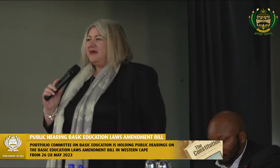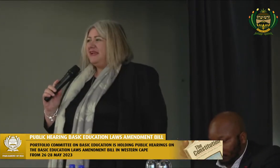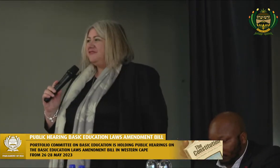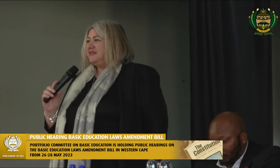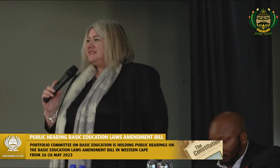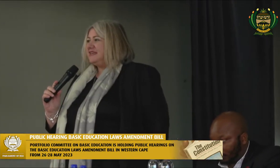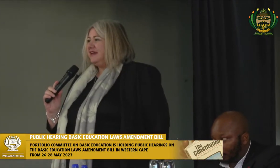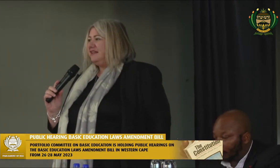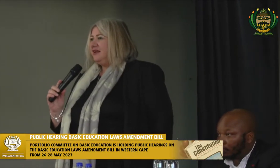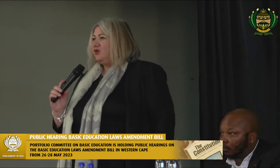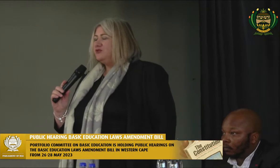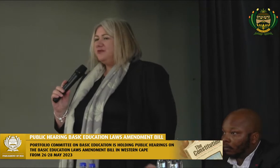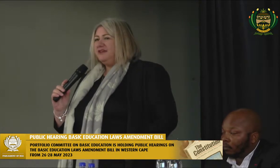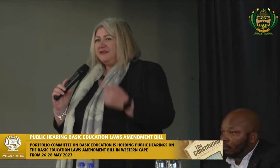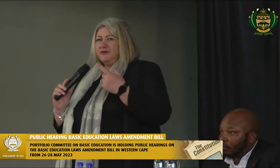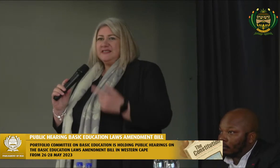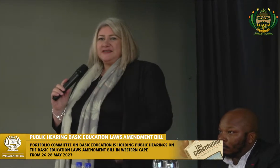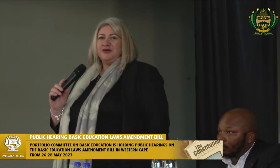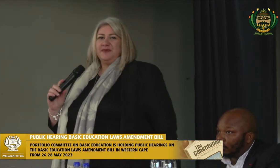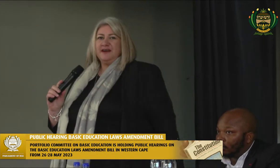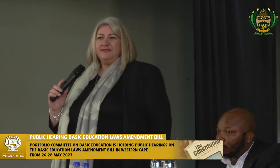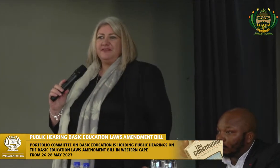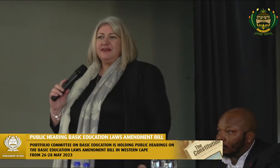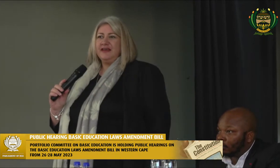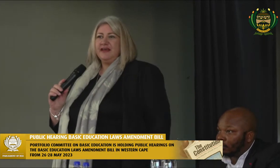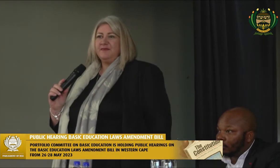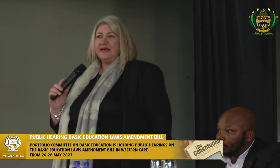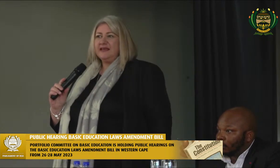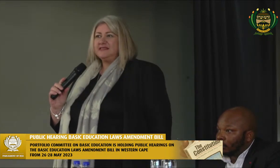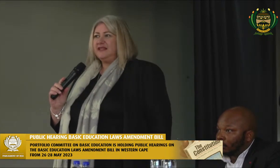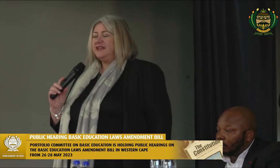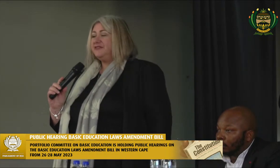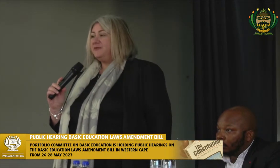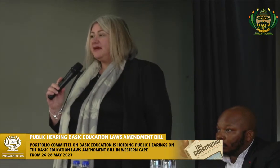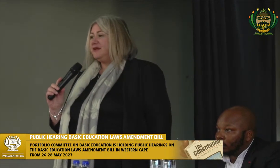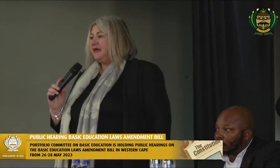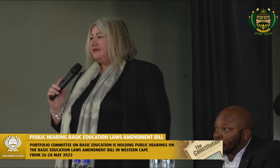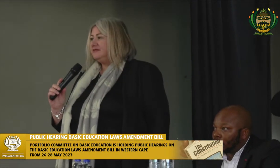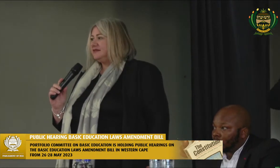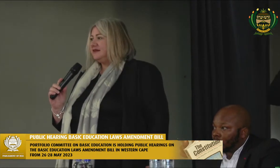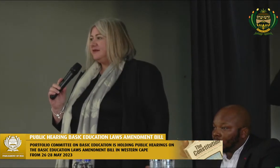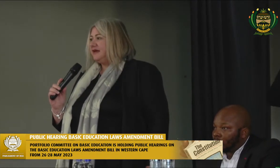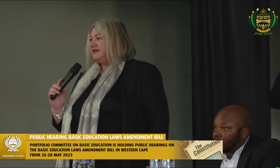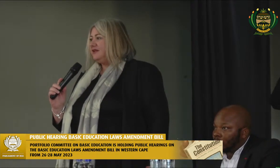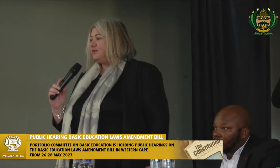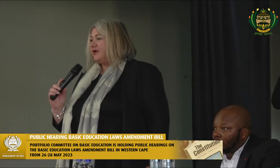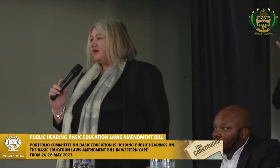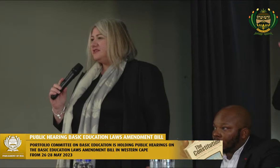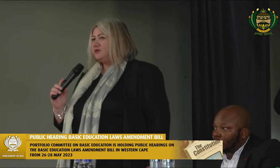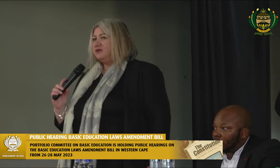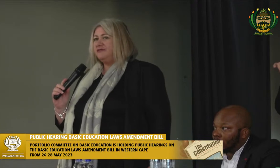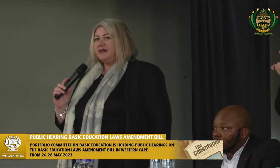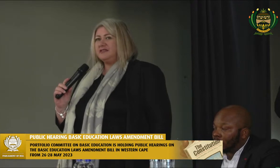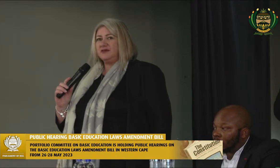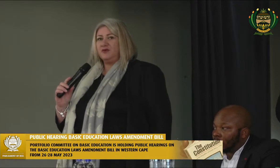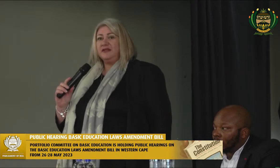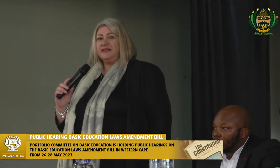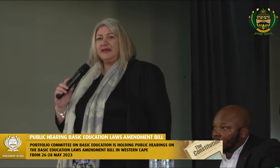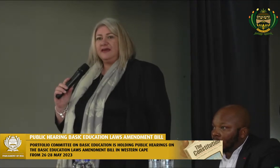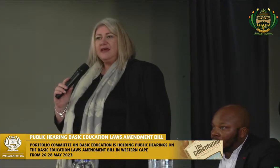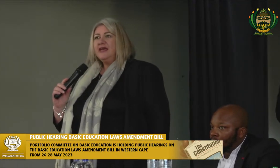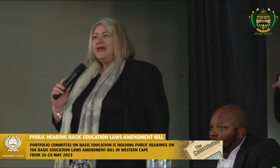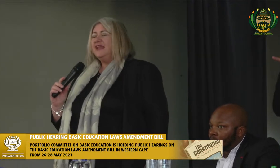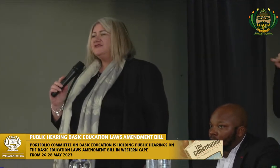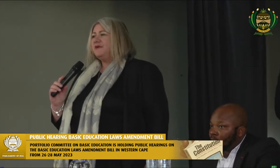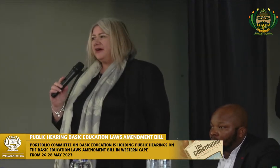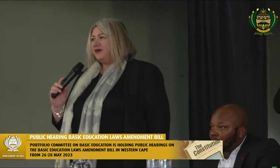My naam is Marina van Sail en ek kom sommer hier van die Ooskaap af. Ek is 'n lid van die parlement. Ek dien op basiese onderwys se